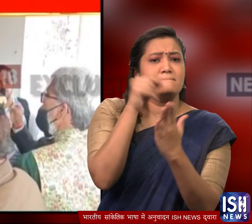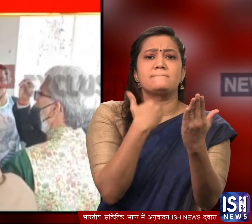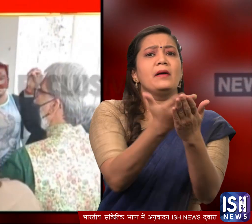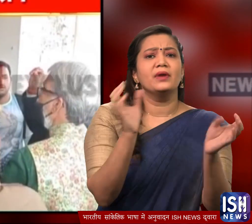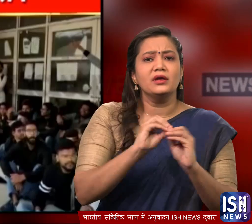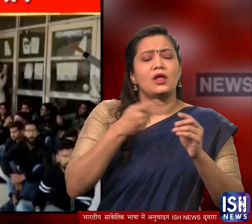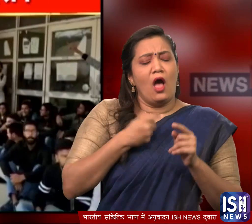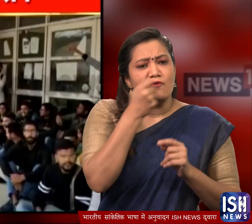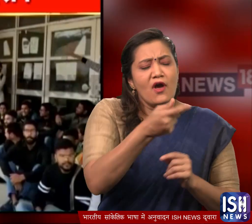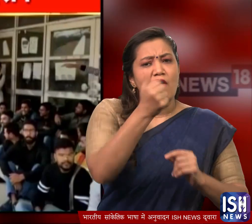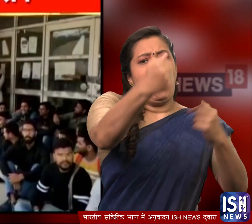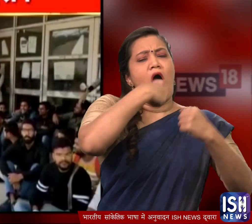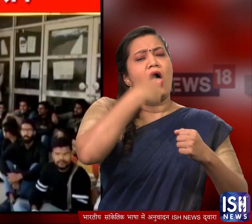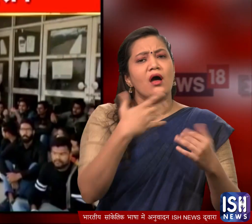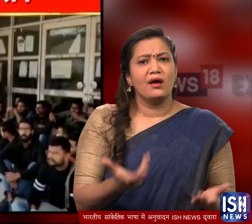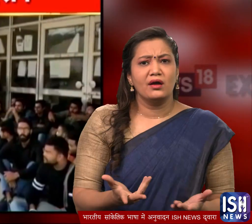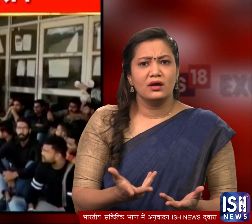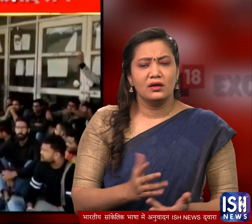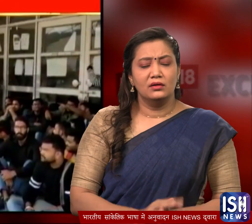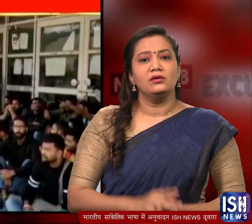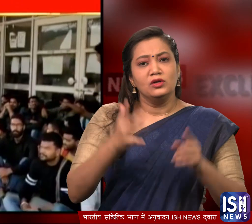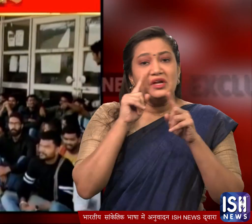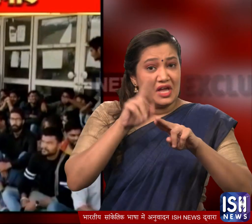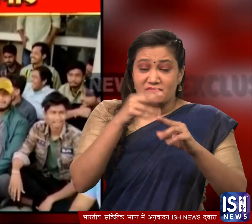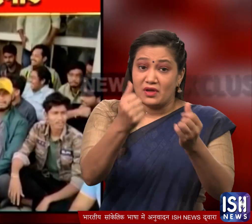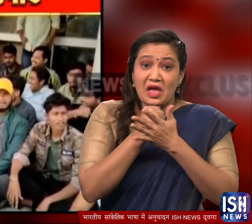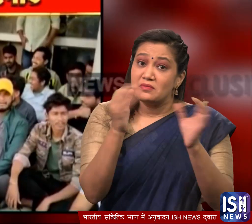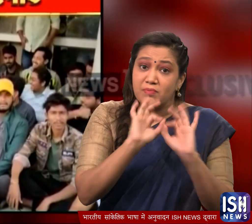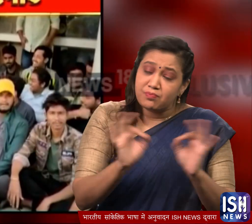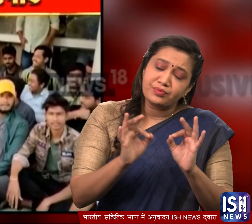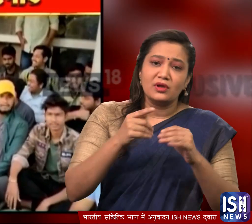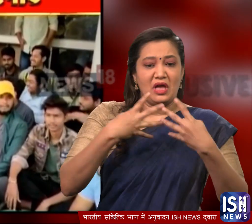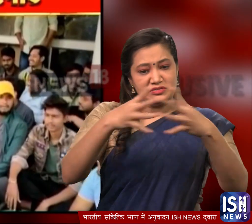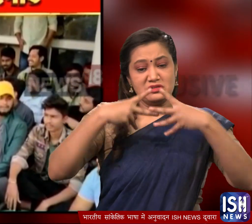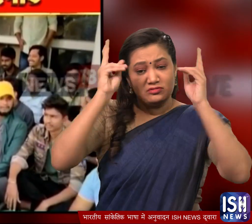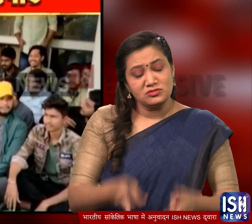नहीं भरवाए गए और लगातार फीस भरने का दबाव बनाया जा रहा है। उन्होंने अपनी मांगें पूरी न होने पर